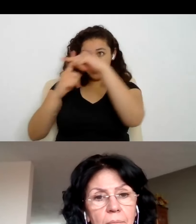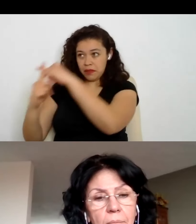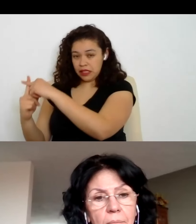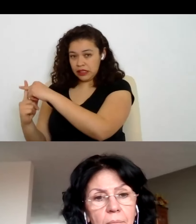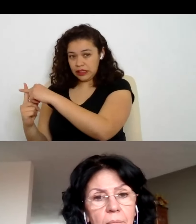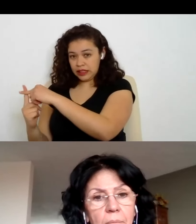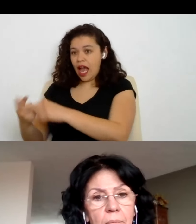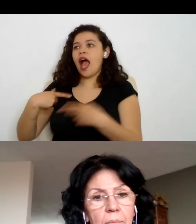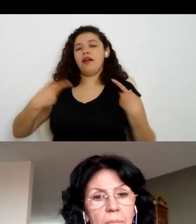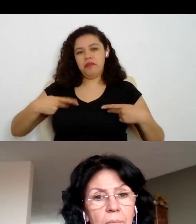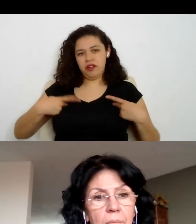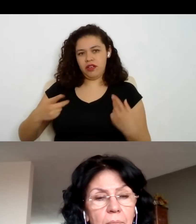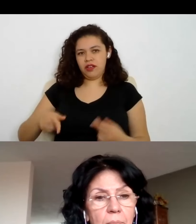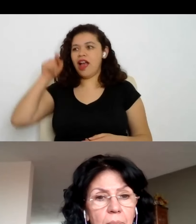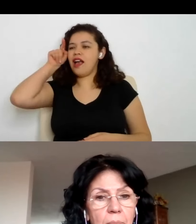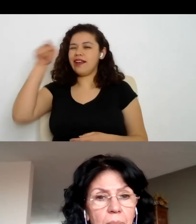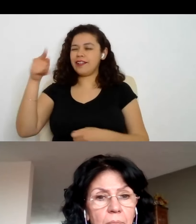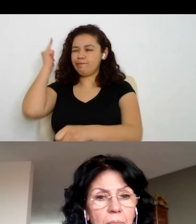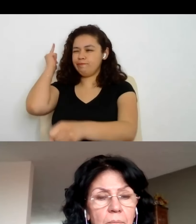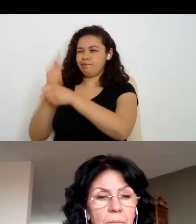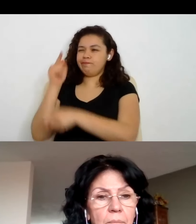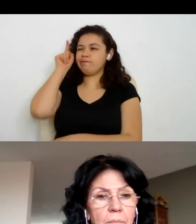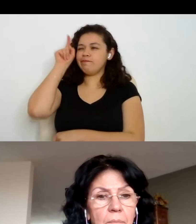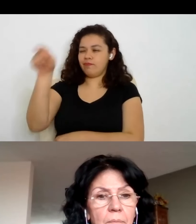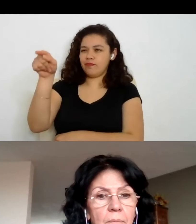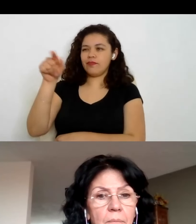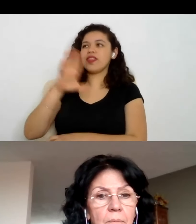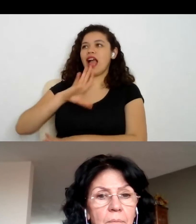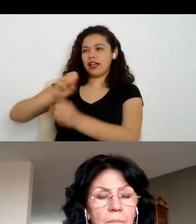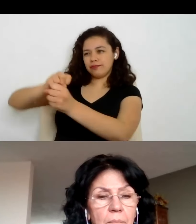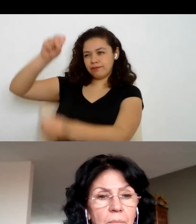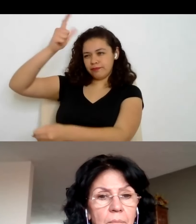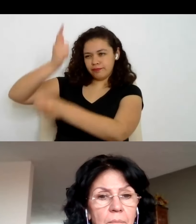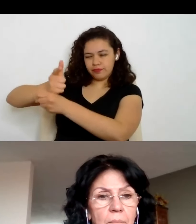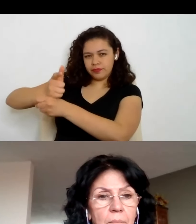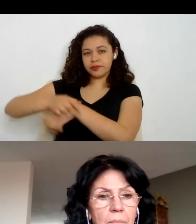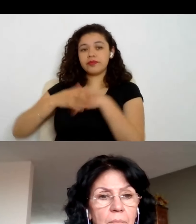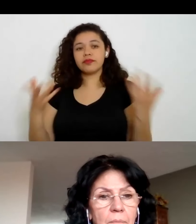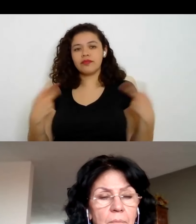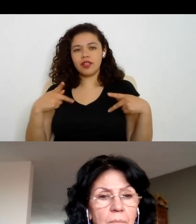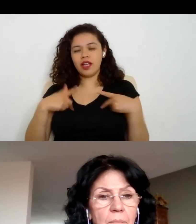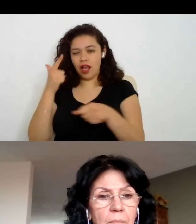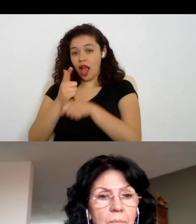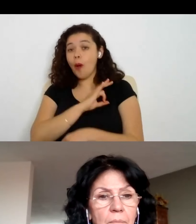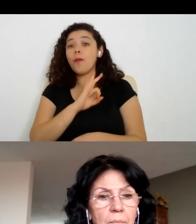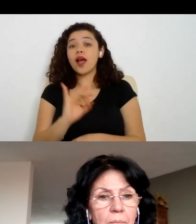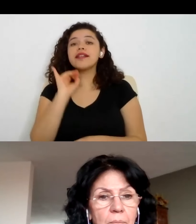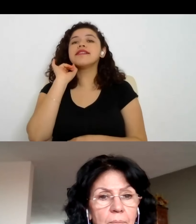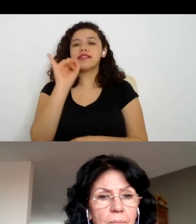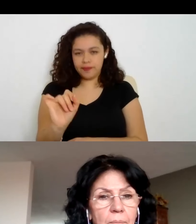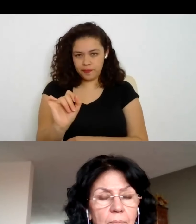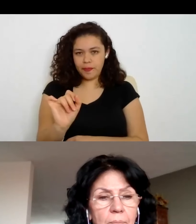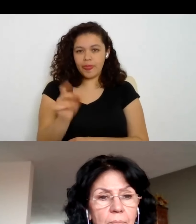sí puede haber alguien que diga, ah, esa persona es fulanita de tal. Entonces, esa persona es identificable y entonces